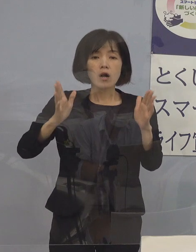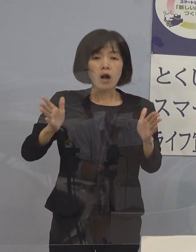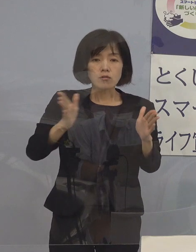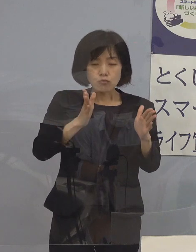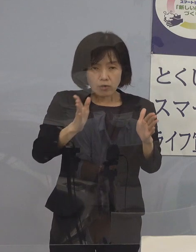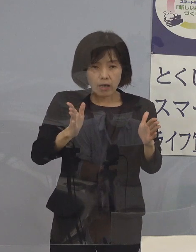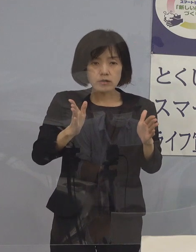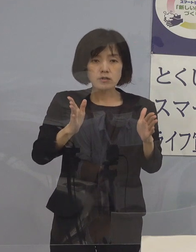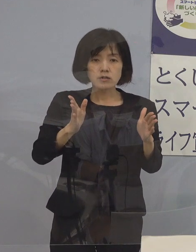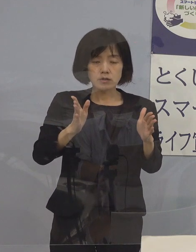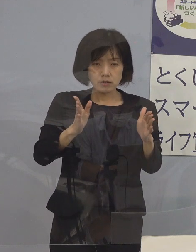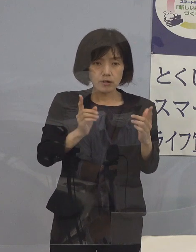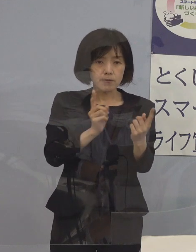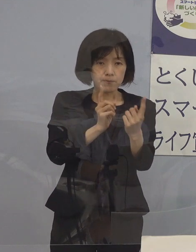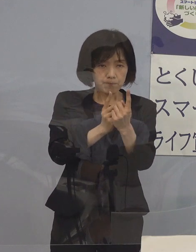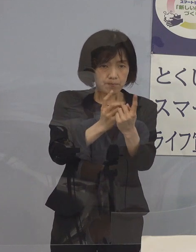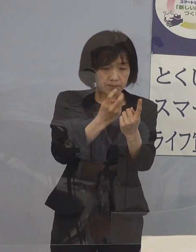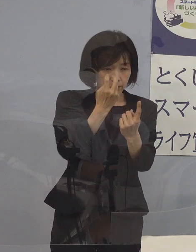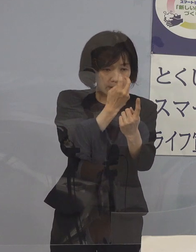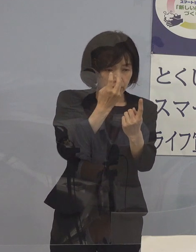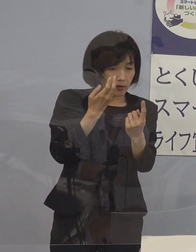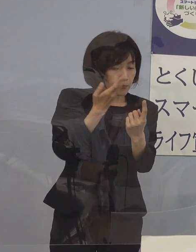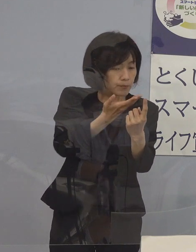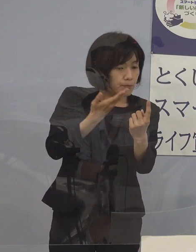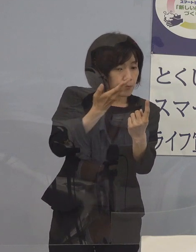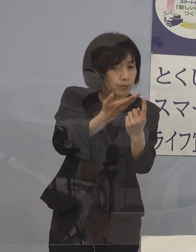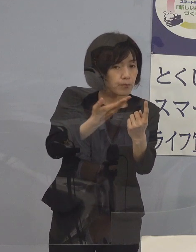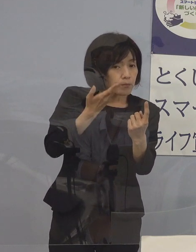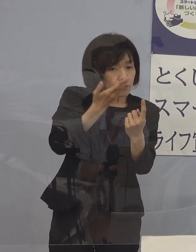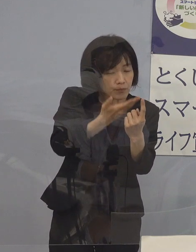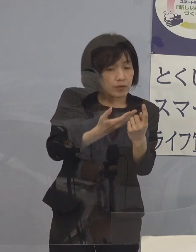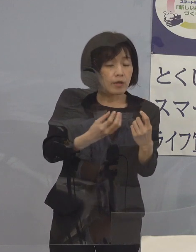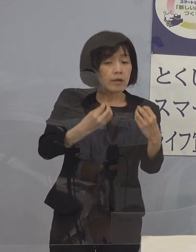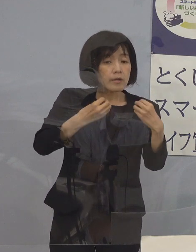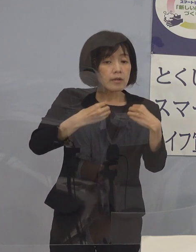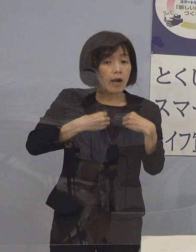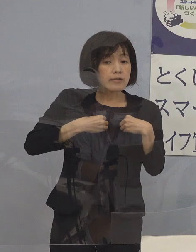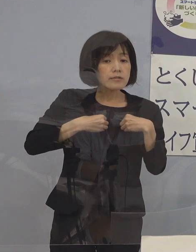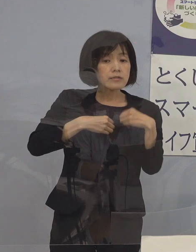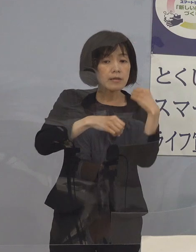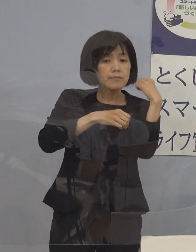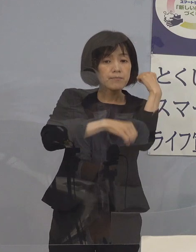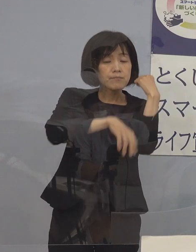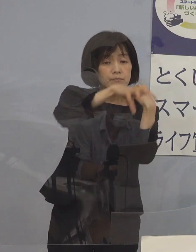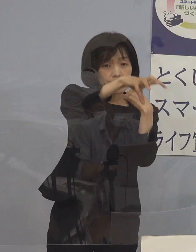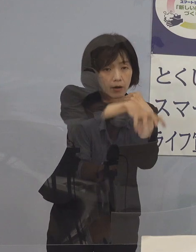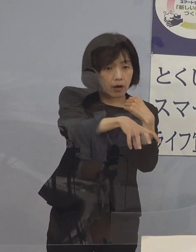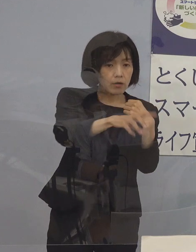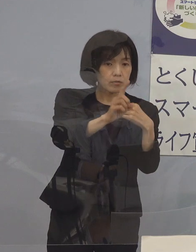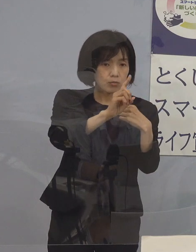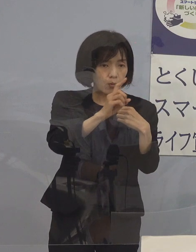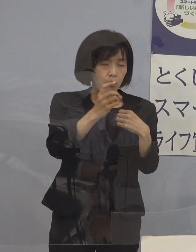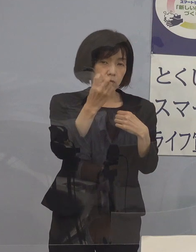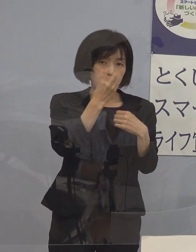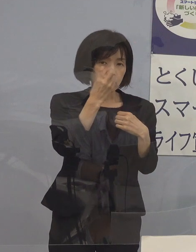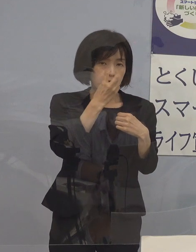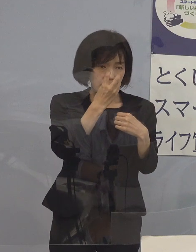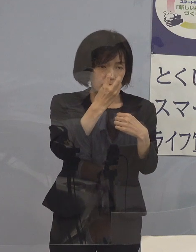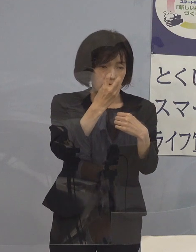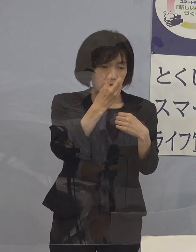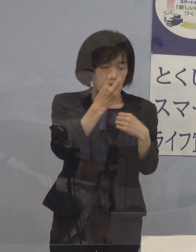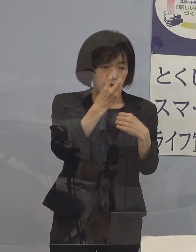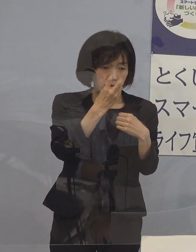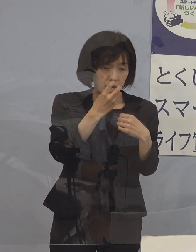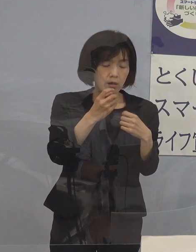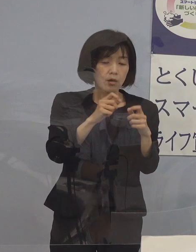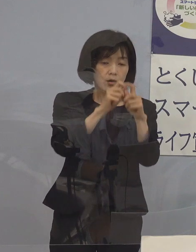して、そして感染経路不明といったものについて白黒をつけるという形をまず取らせていただいて、その結果その